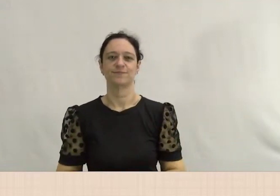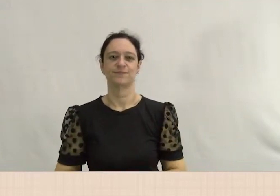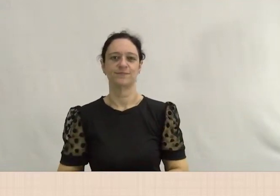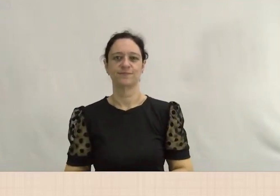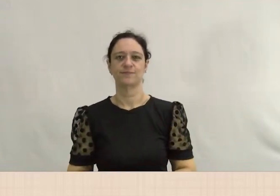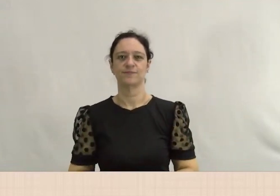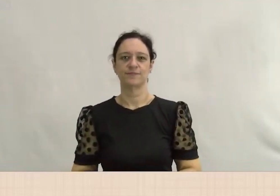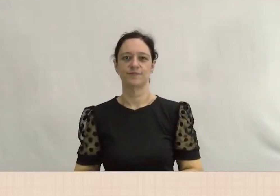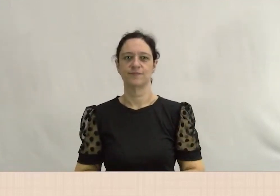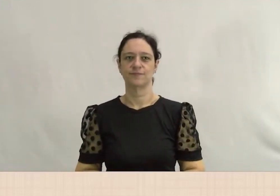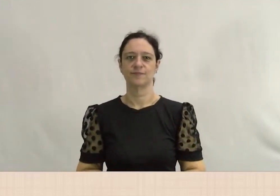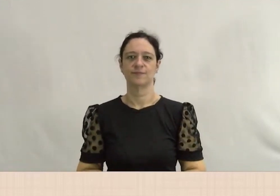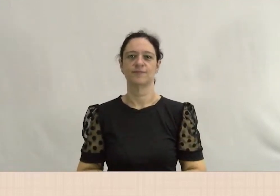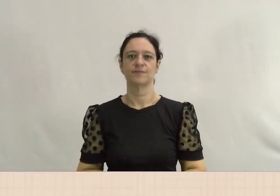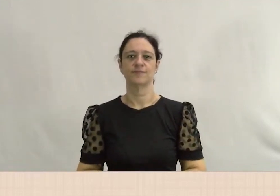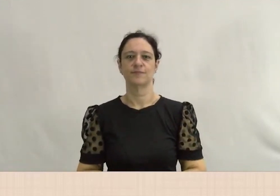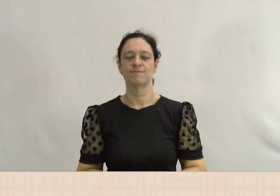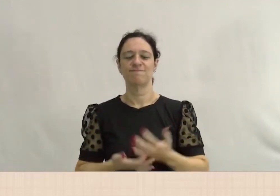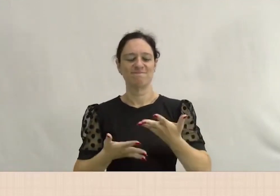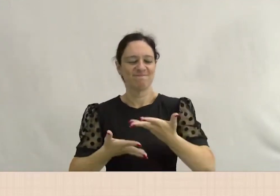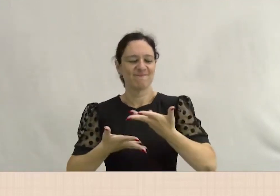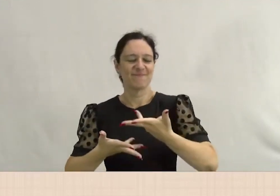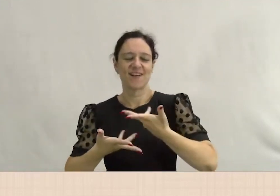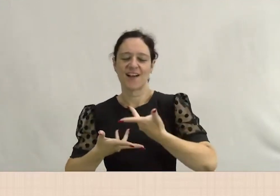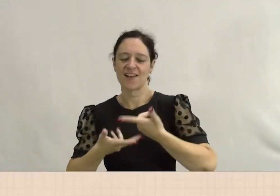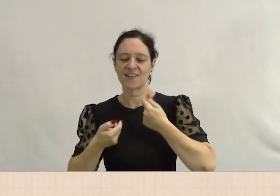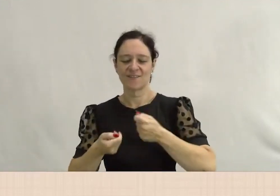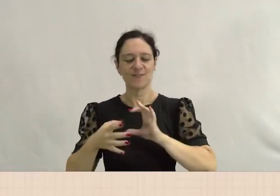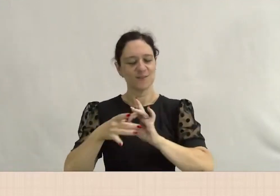Faremos uma sinfonia universal maravilhosa,